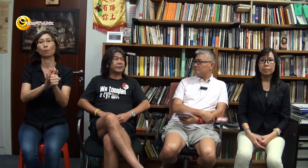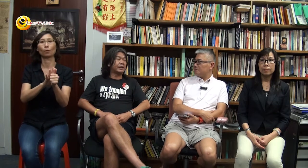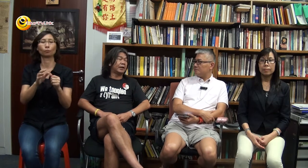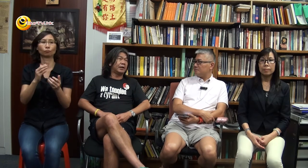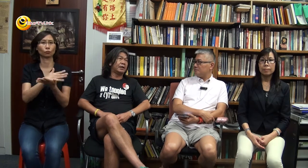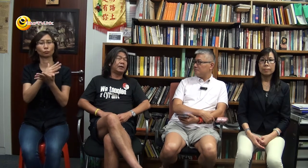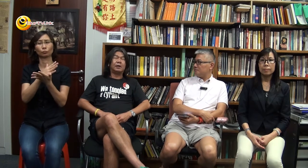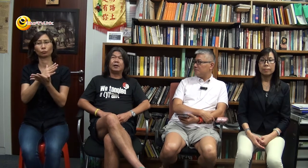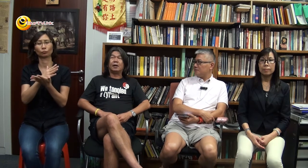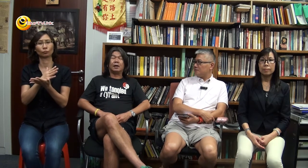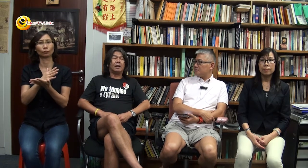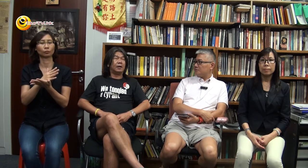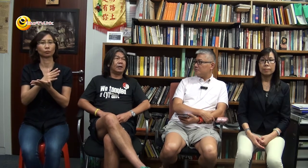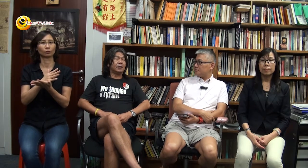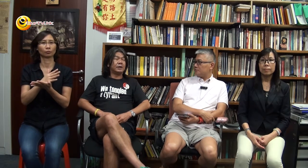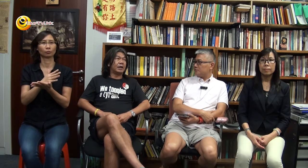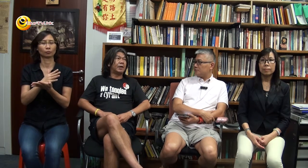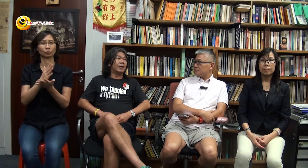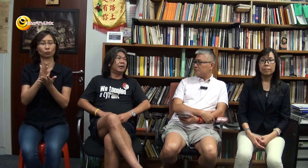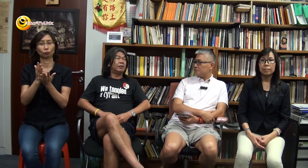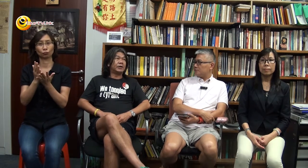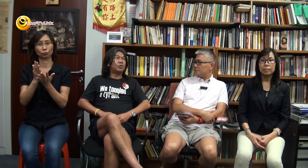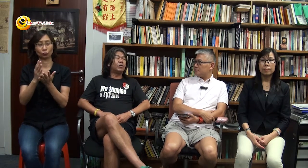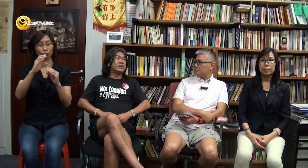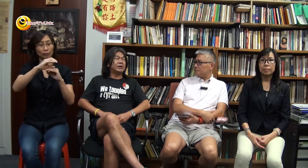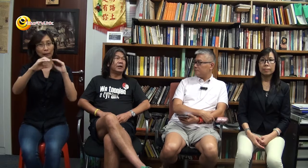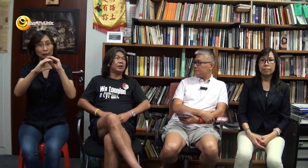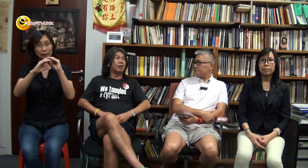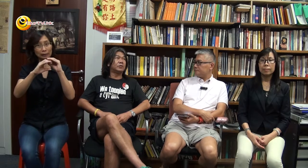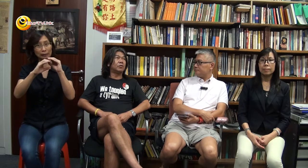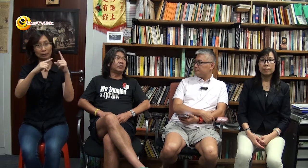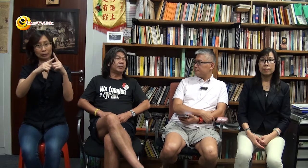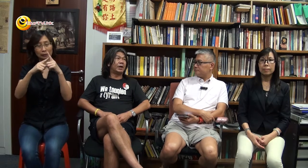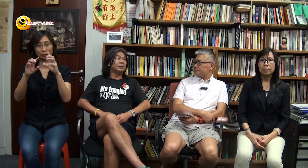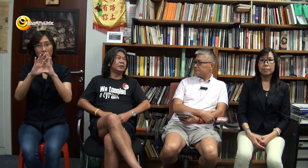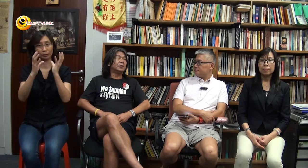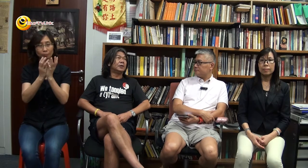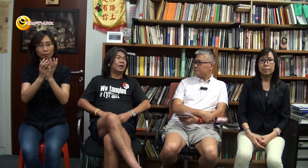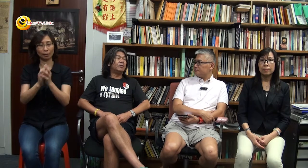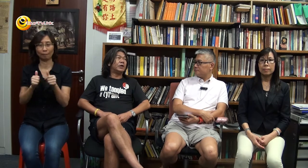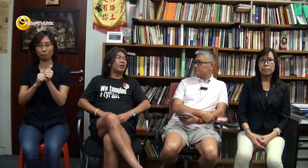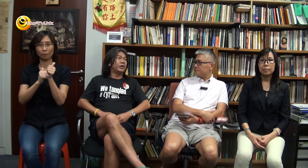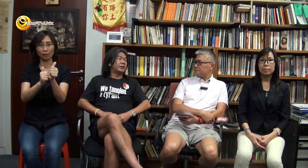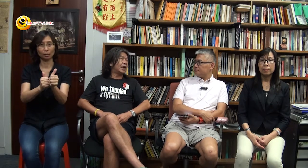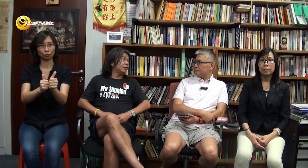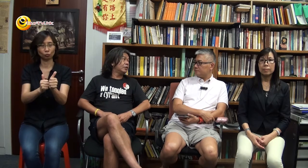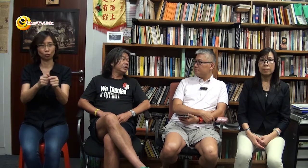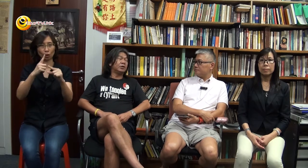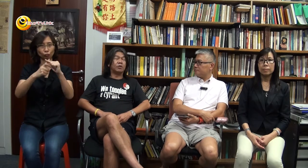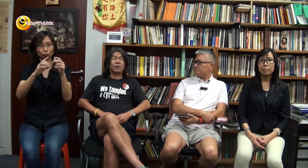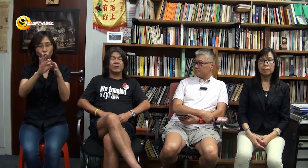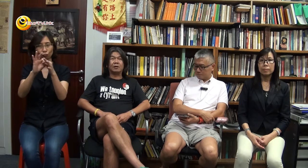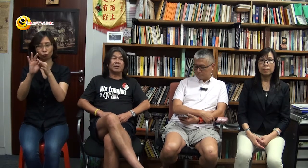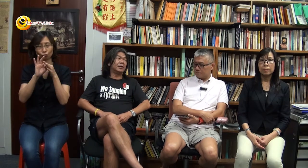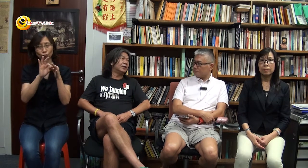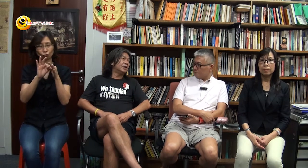形形色色嘅建制派，或者貫徹呢一個中聯辦喺每一區嘅策略，至